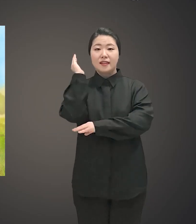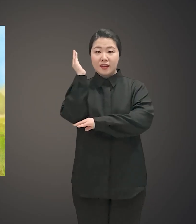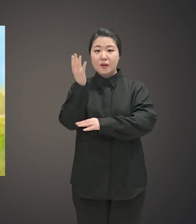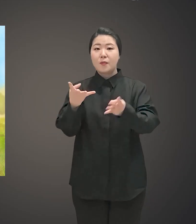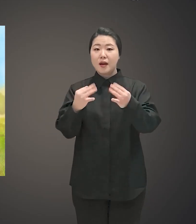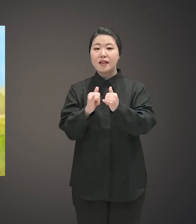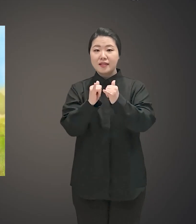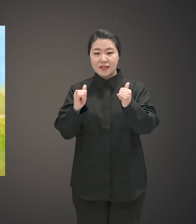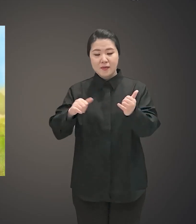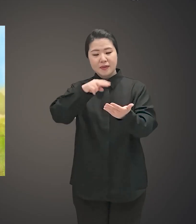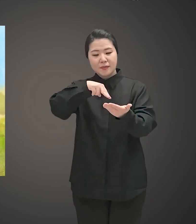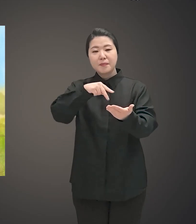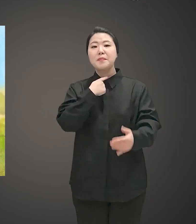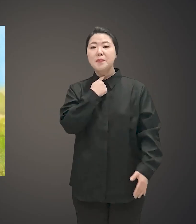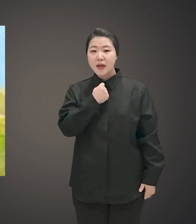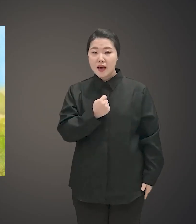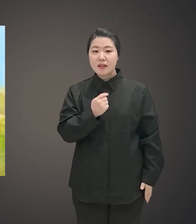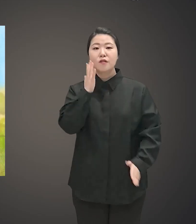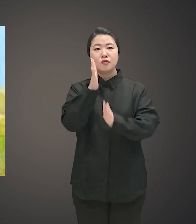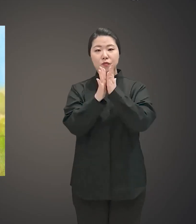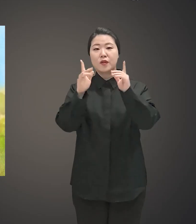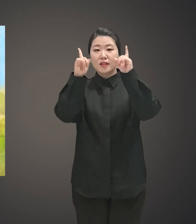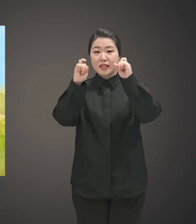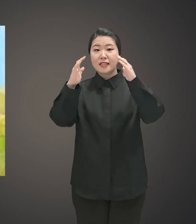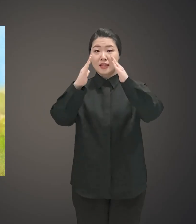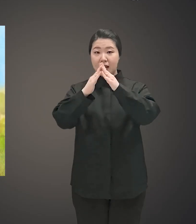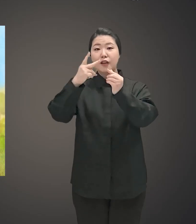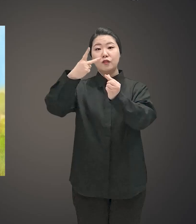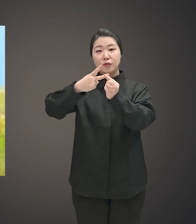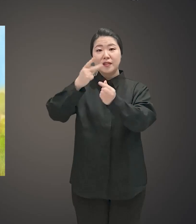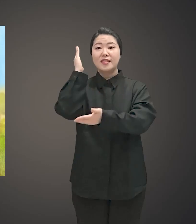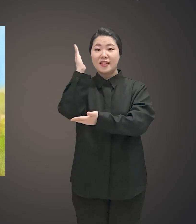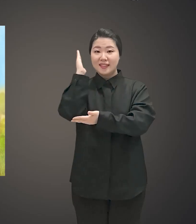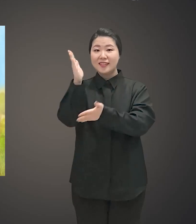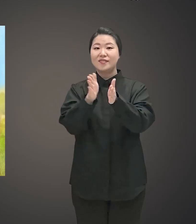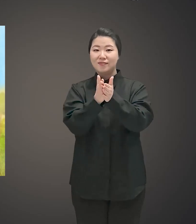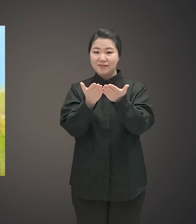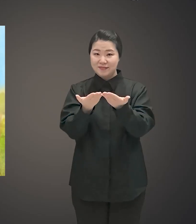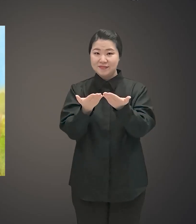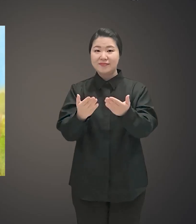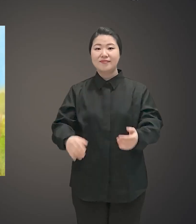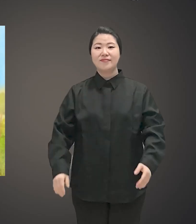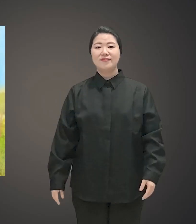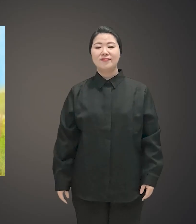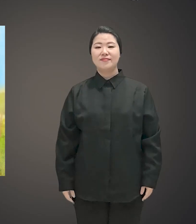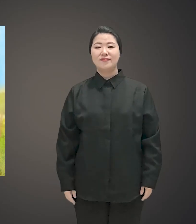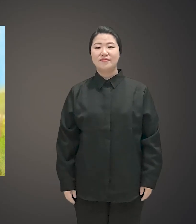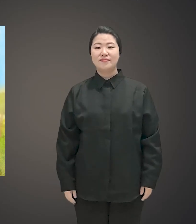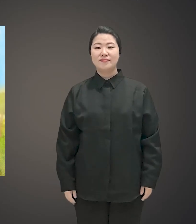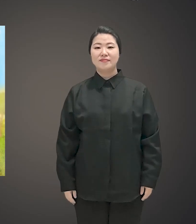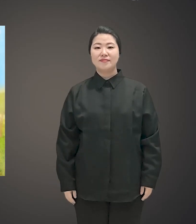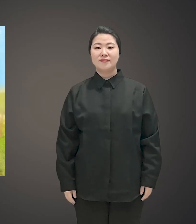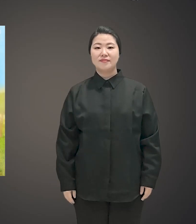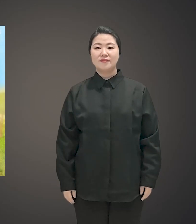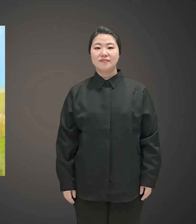따뜻한 이야기로 많은 사랑을 받았던 숲속 사진관의 두 번째 이야기가 여러분을 찾아갑니다.